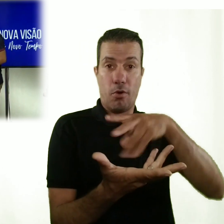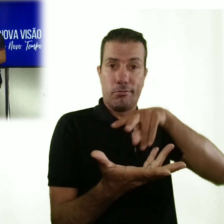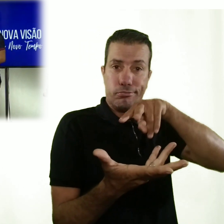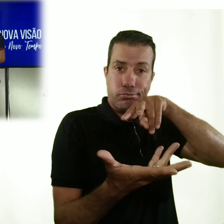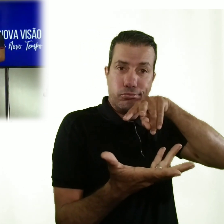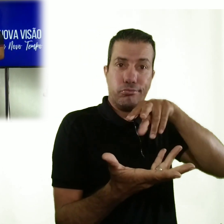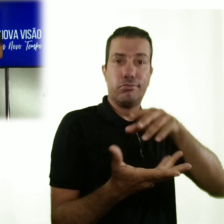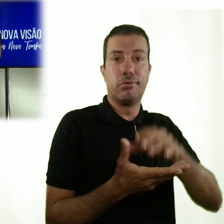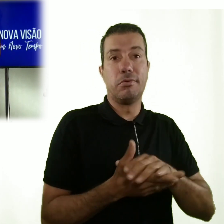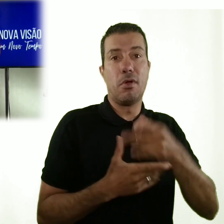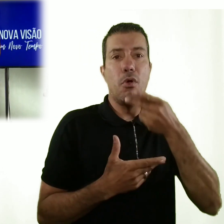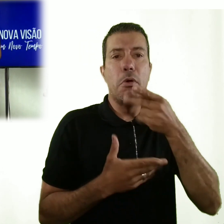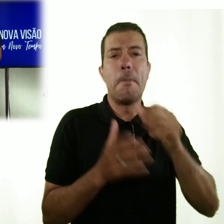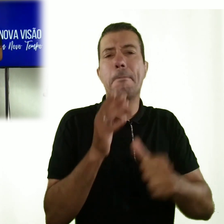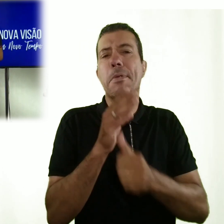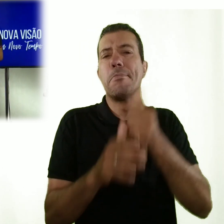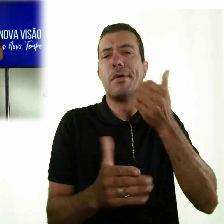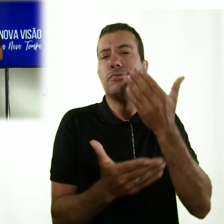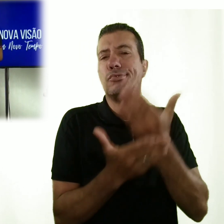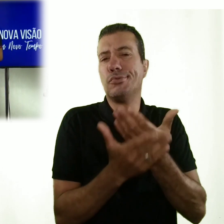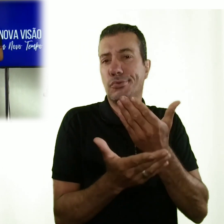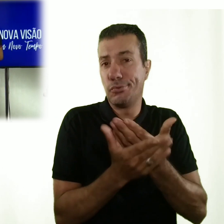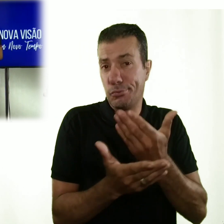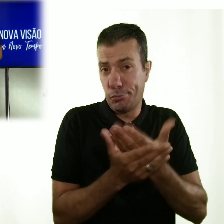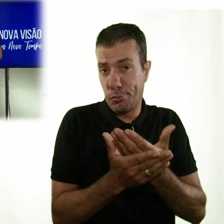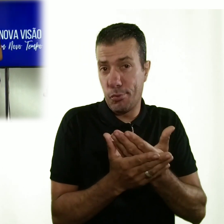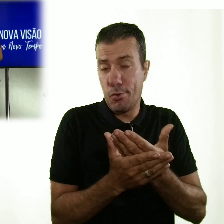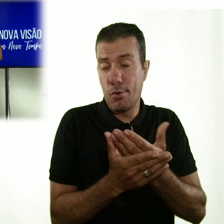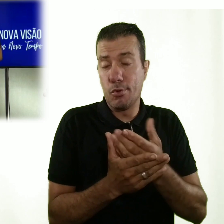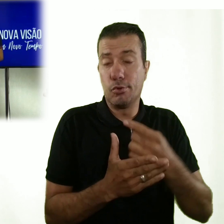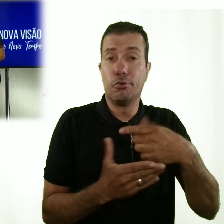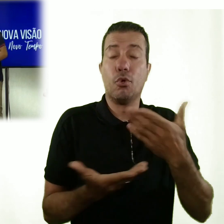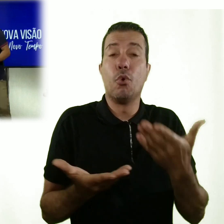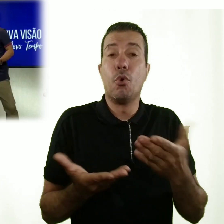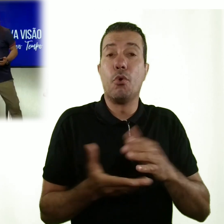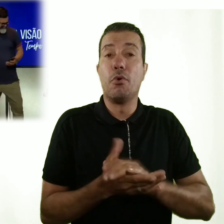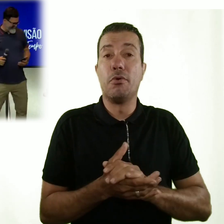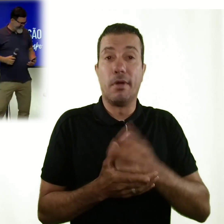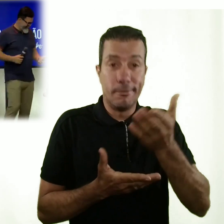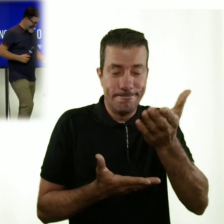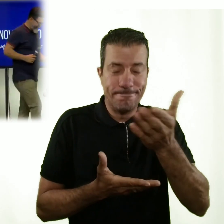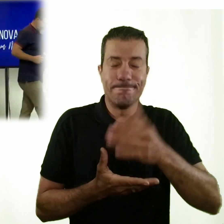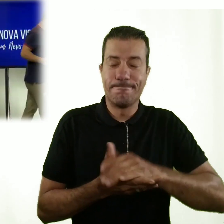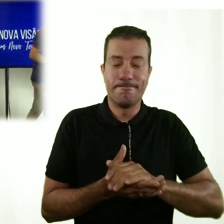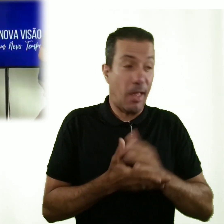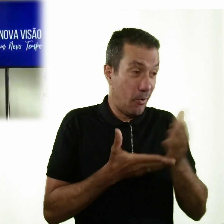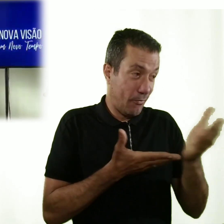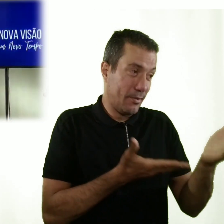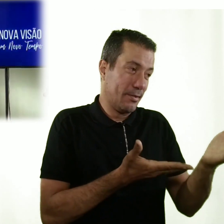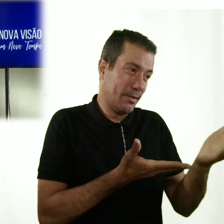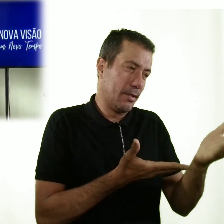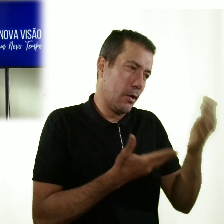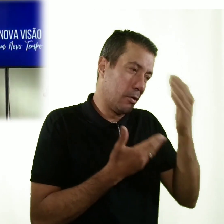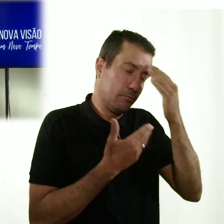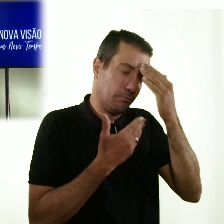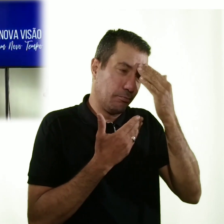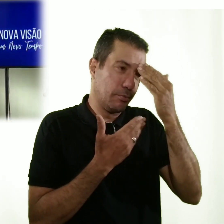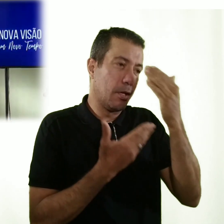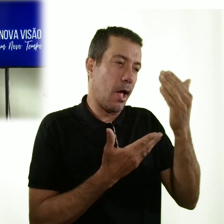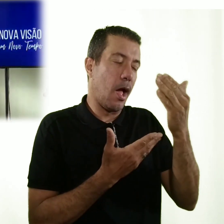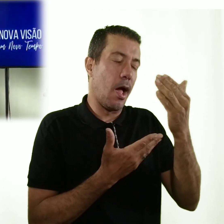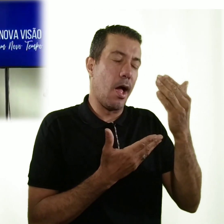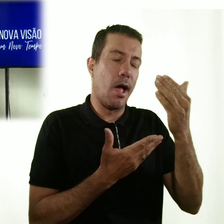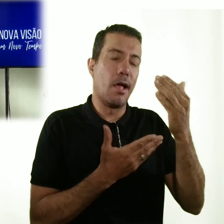desse primeiro estudo, dessa primeira aula que nós vamos ter? Agora é com você. Obrigado, Roger. Boa tarde a